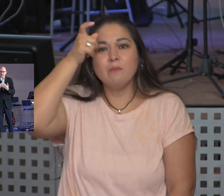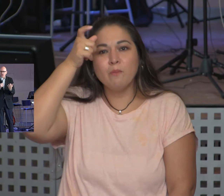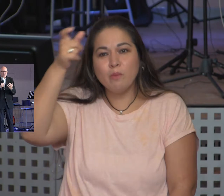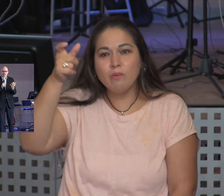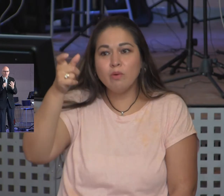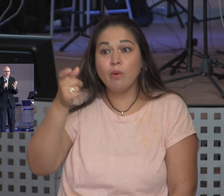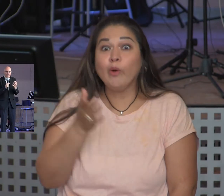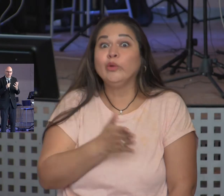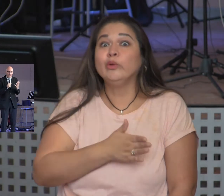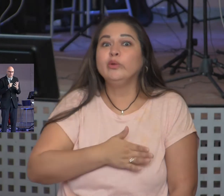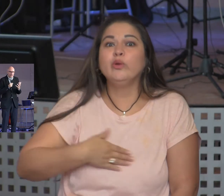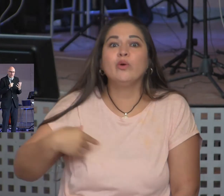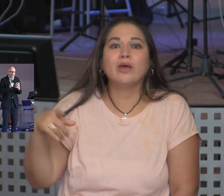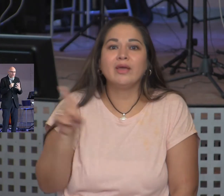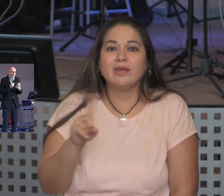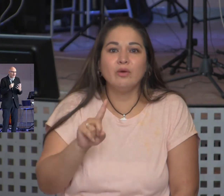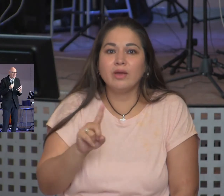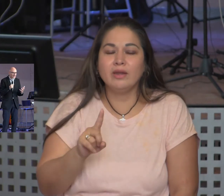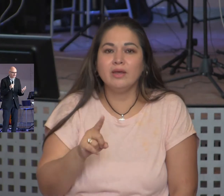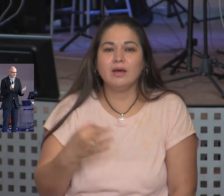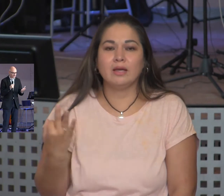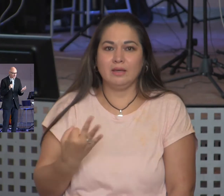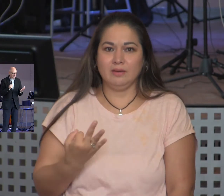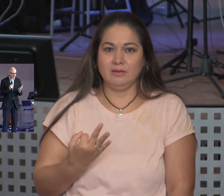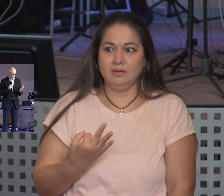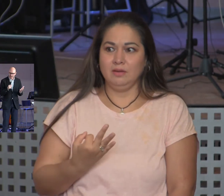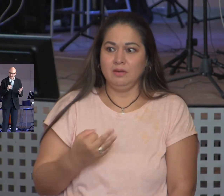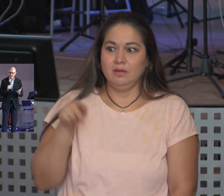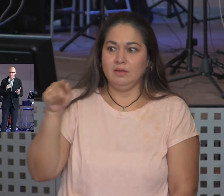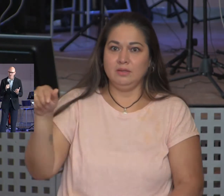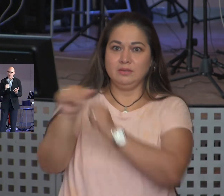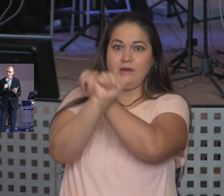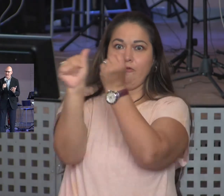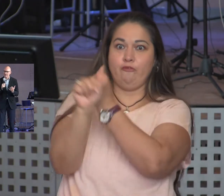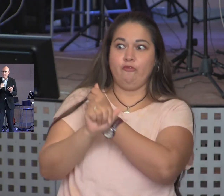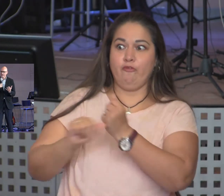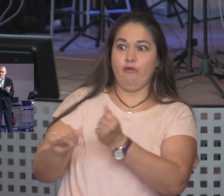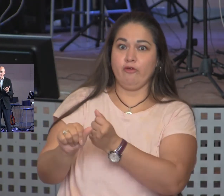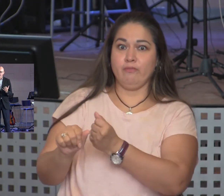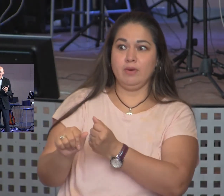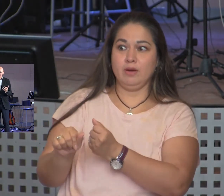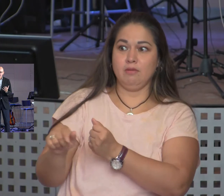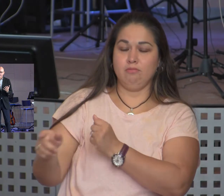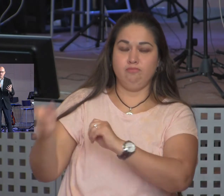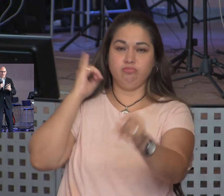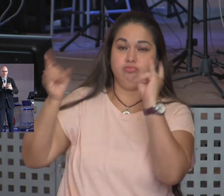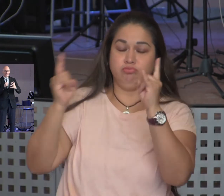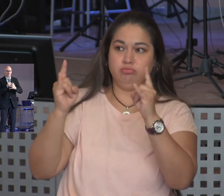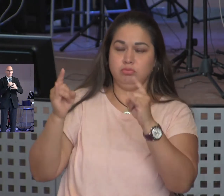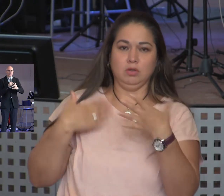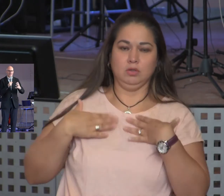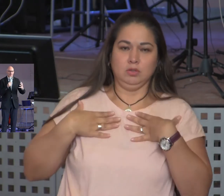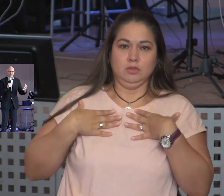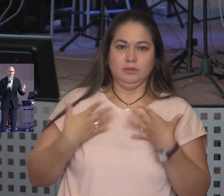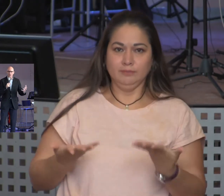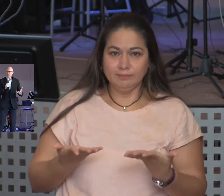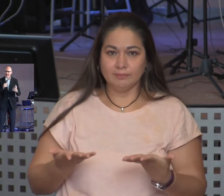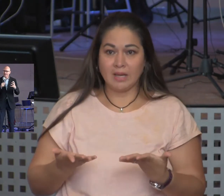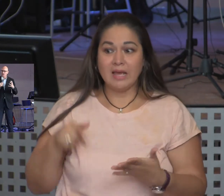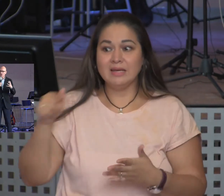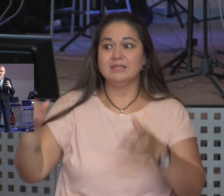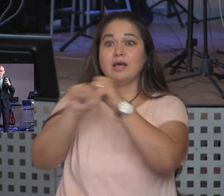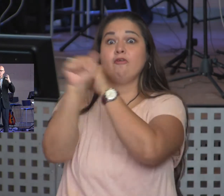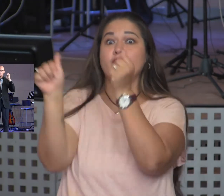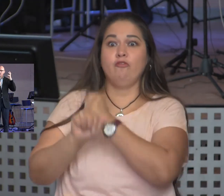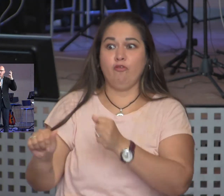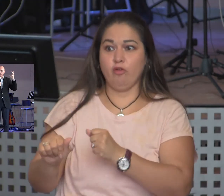Las formas no le iban bien, voy a decirlo así suave. Ese monte temblando,